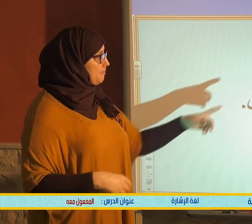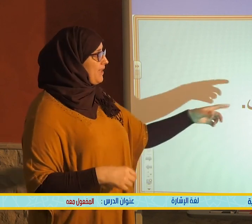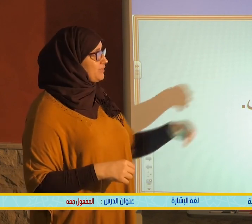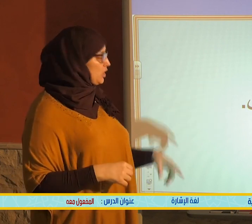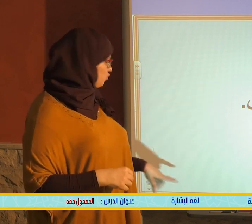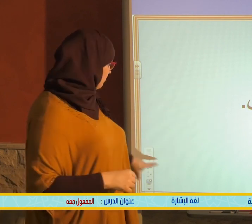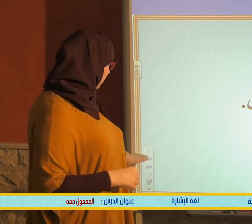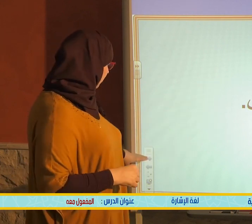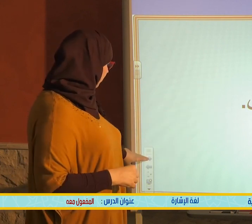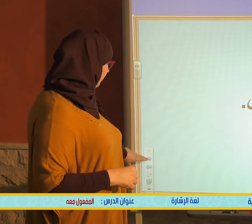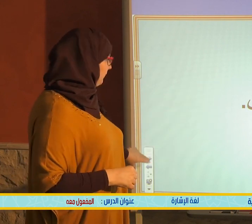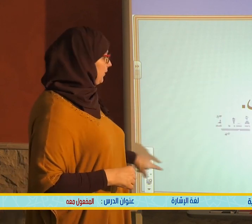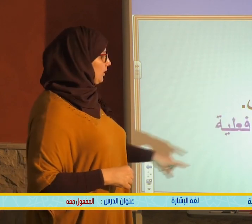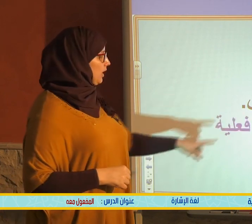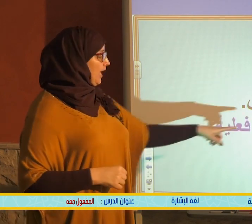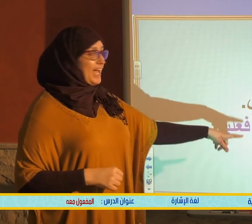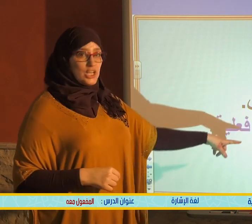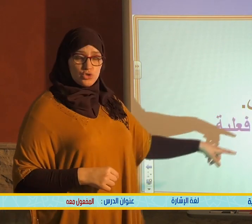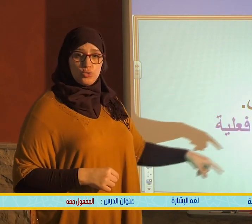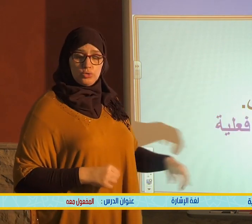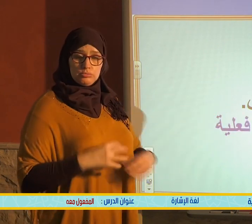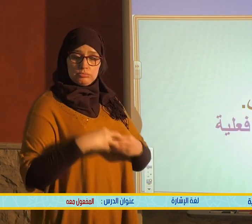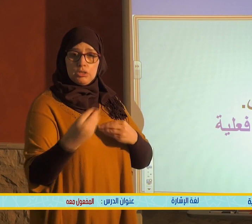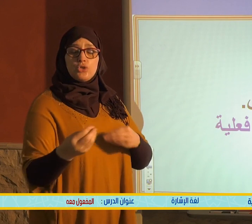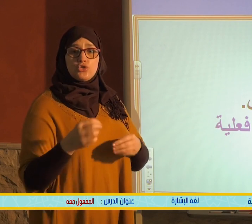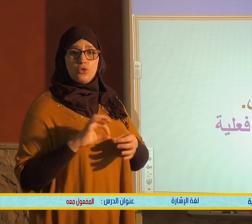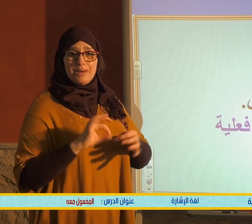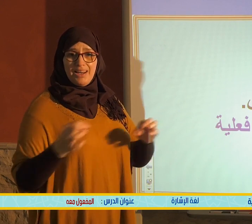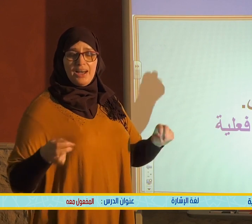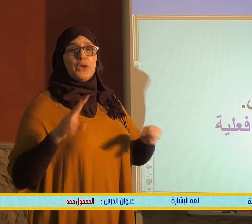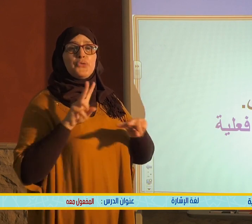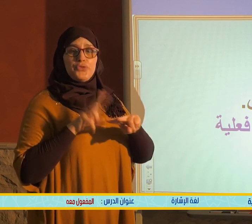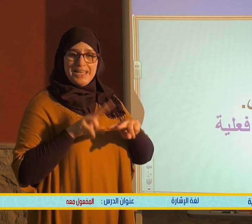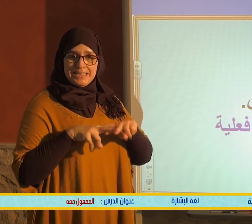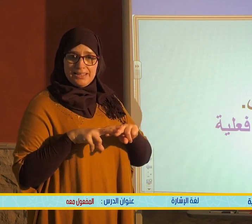بعد جملة. خرجت جملة فعلية.